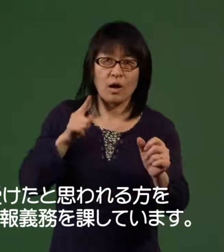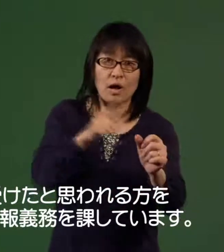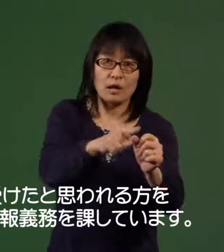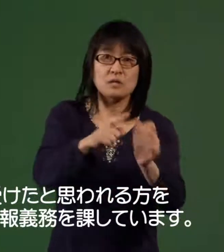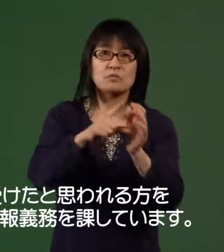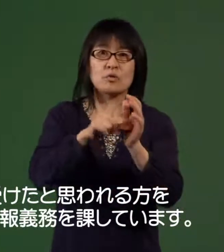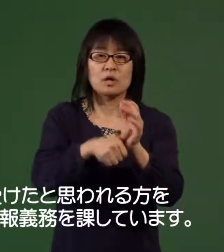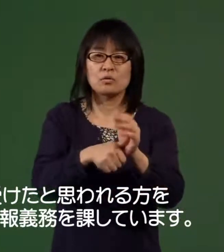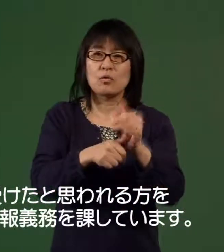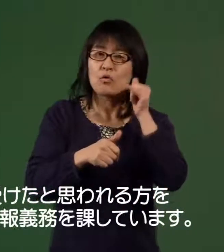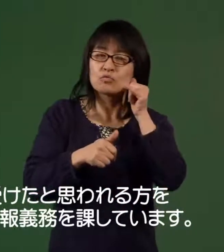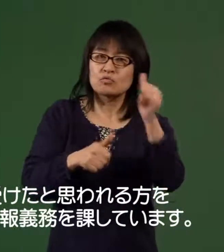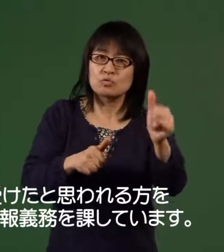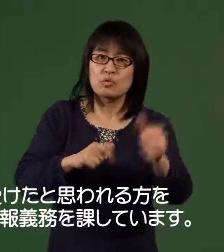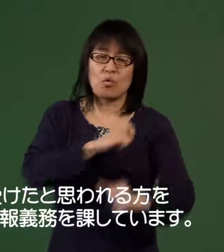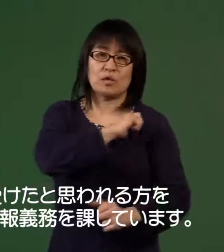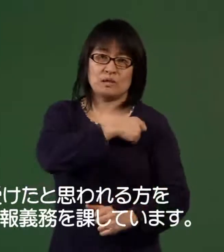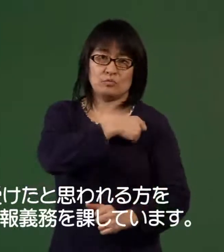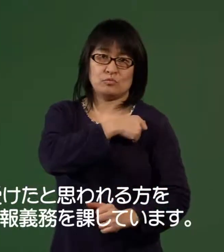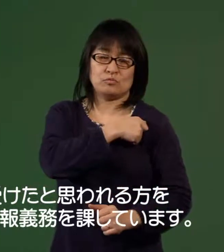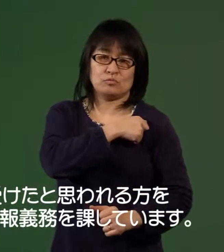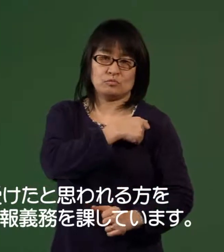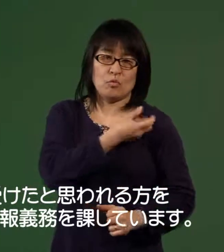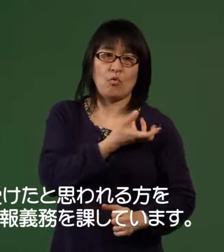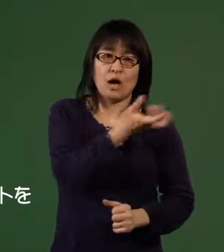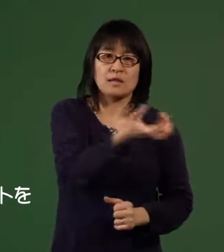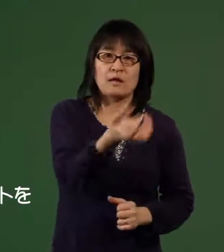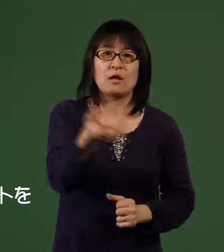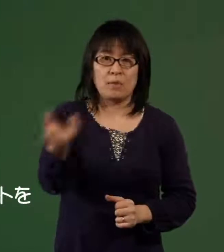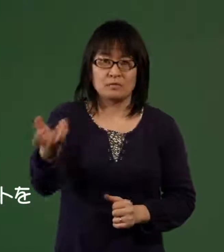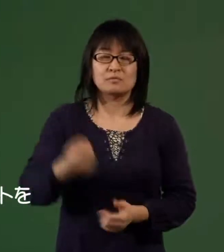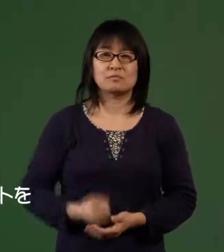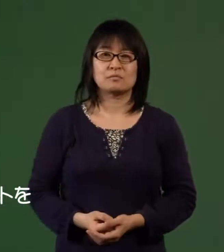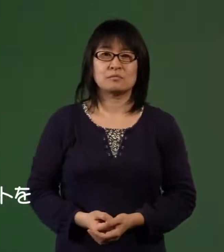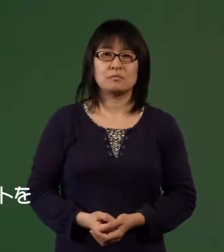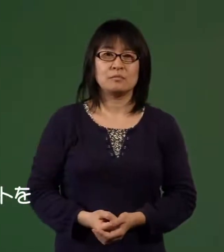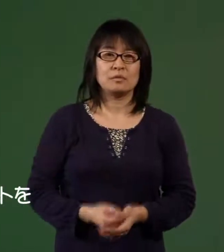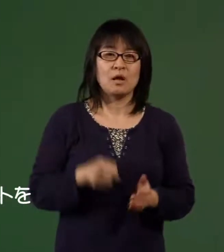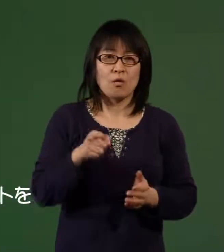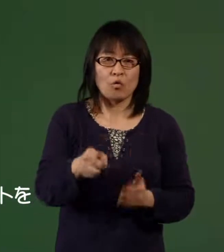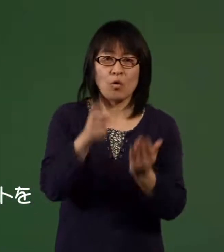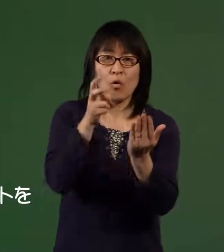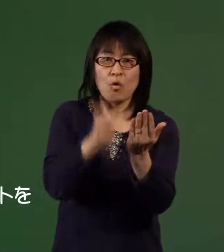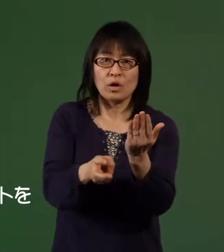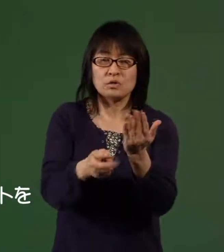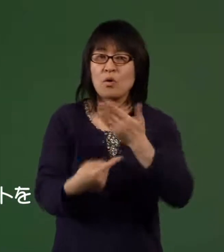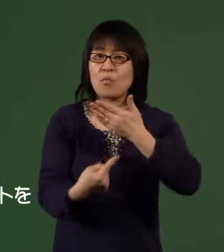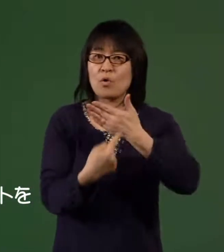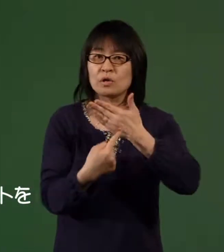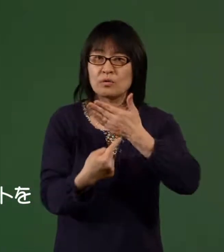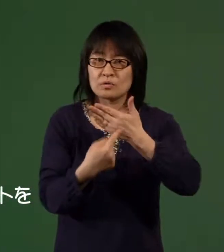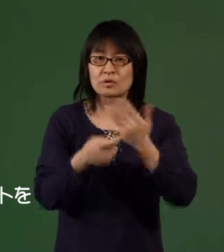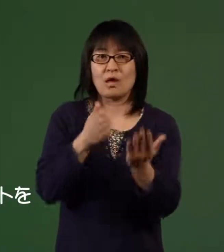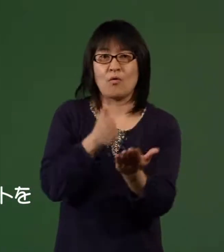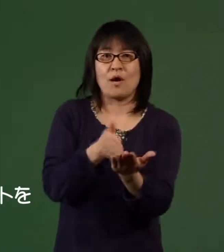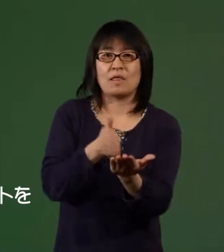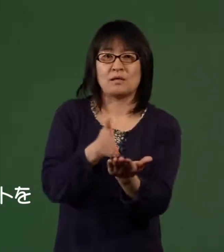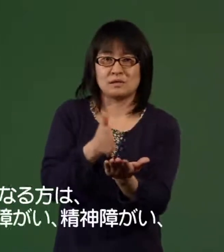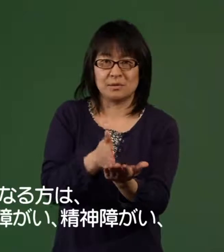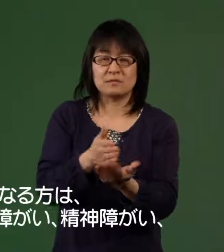の通報義務を課していますそれではこの法律のポイントについてお話しし